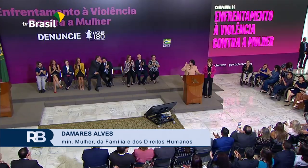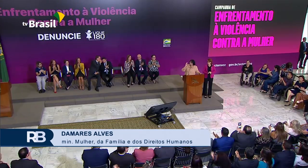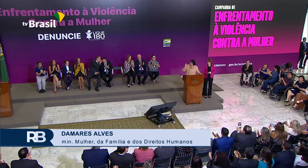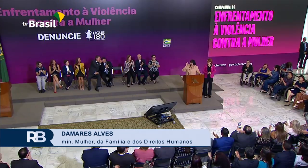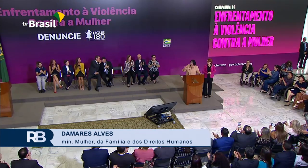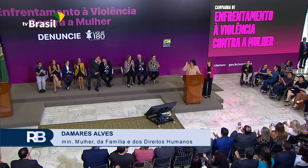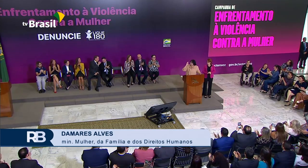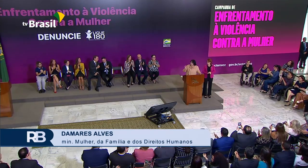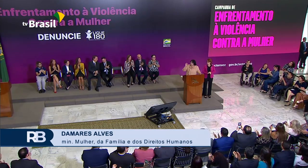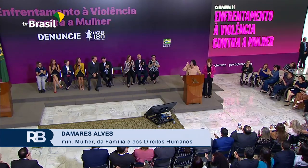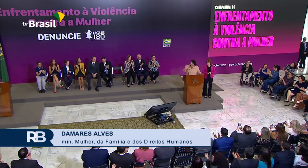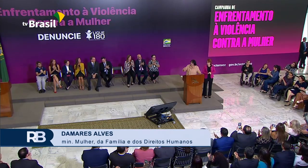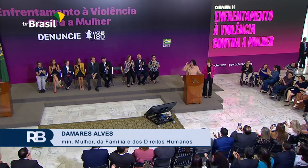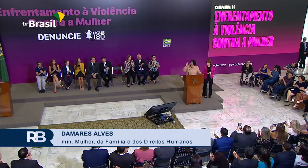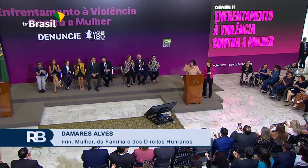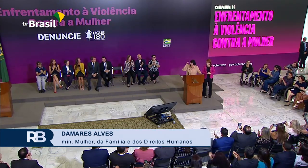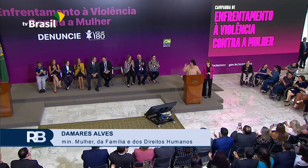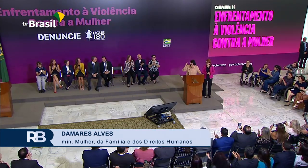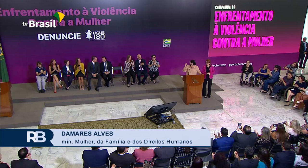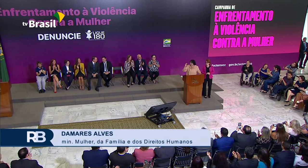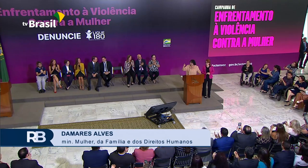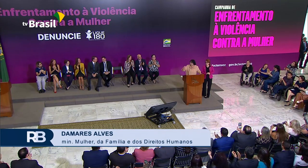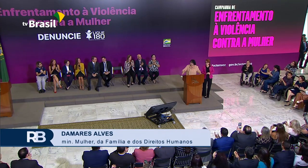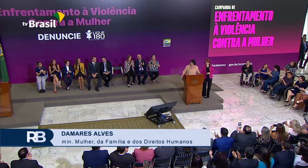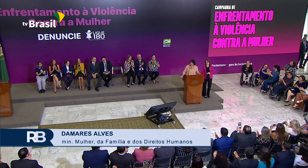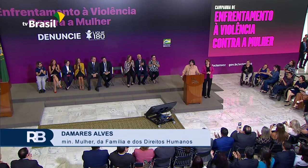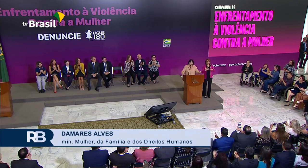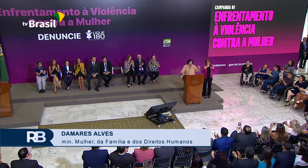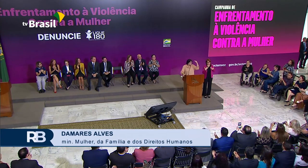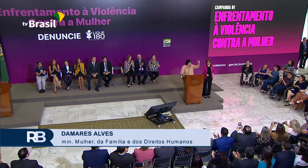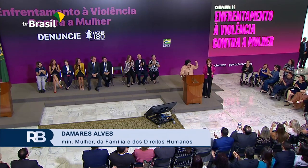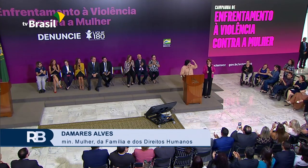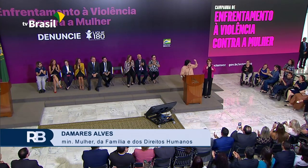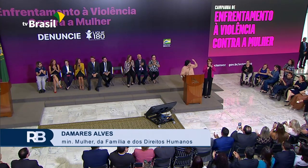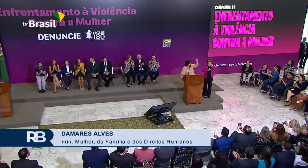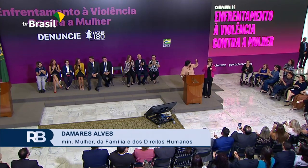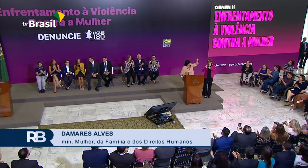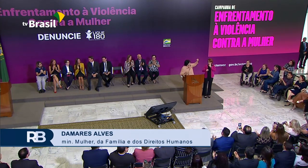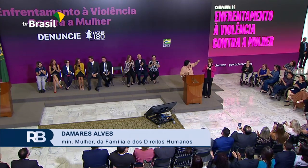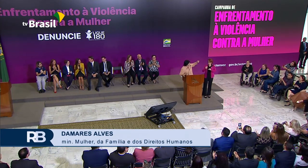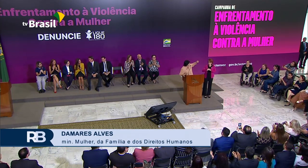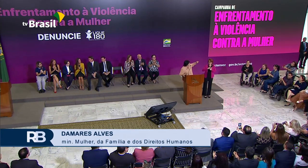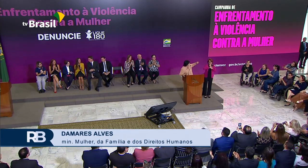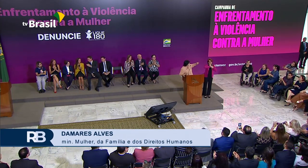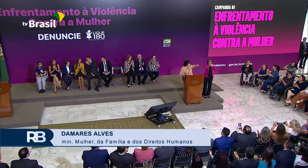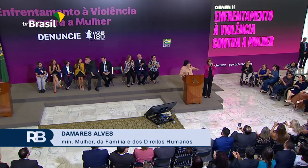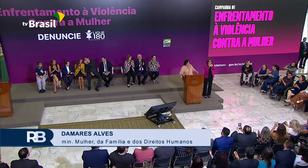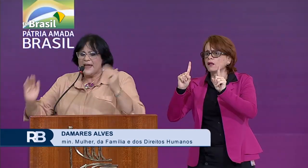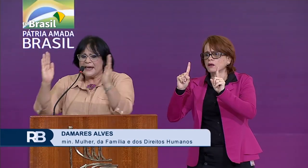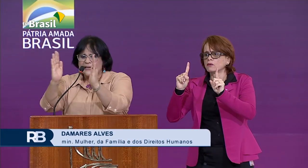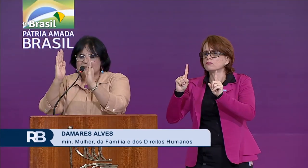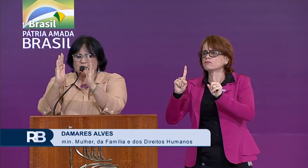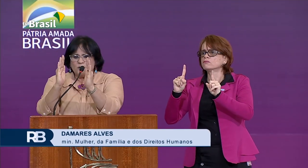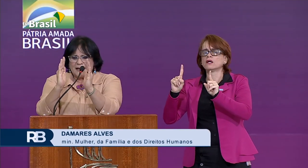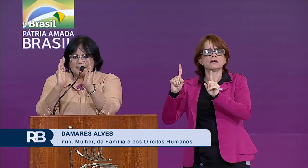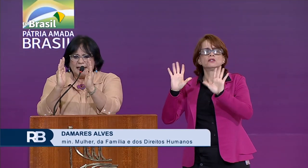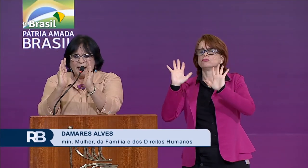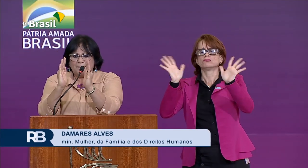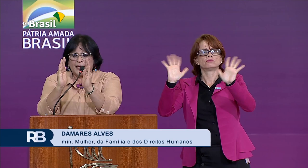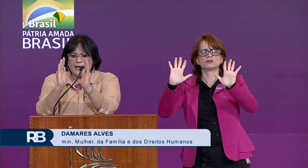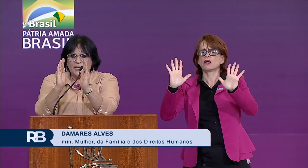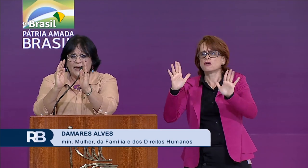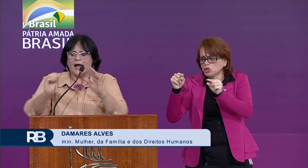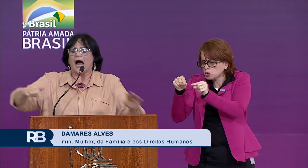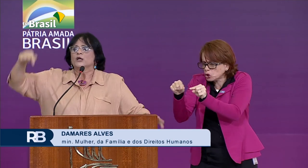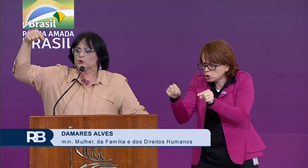Vamos capacitar todos os agentes de delegacias do Brasil, vamos capacitar todos os delegados, nem que seja uma